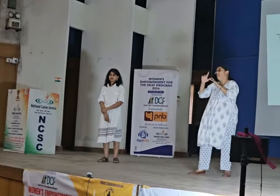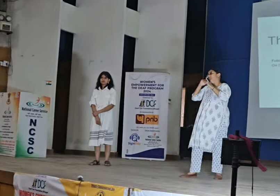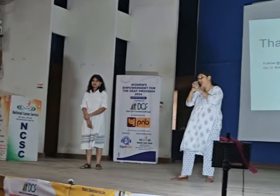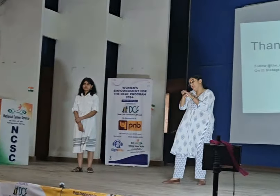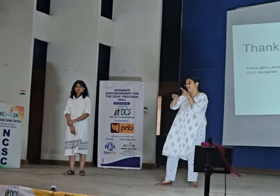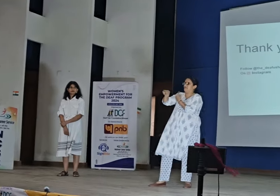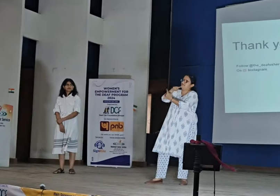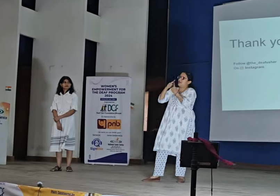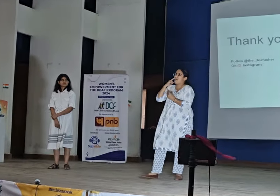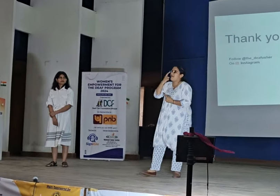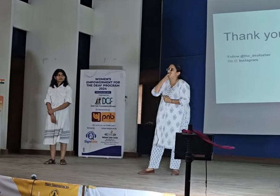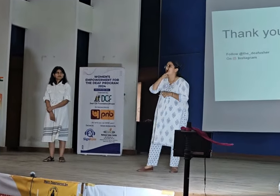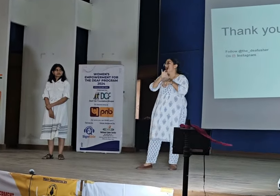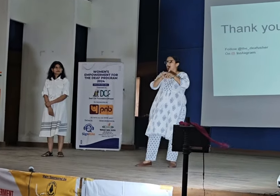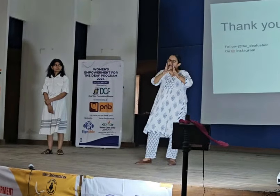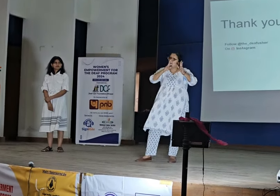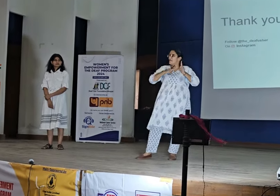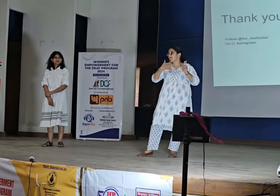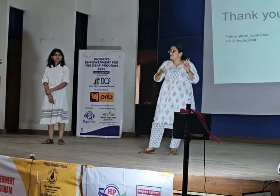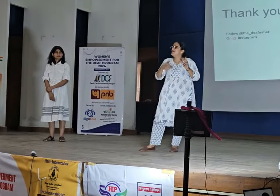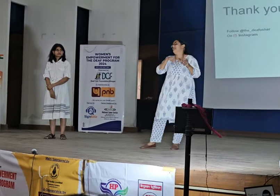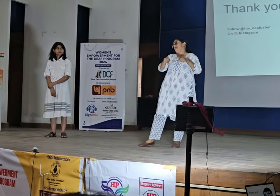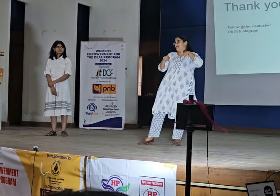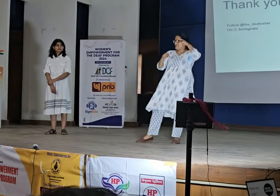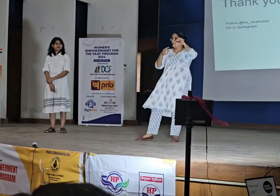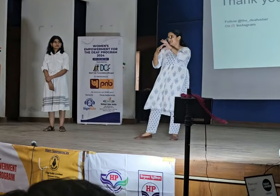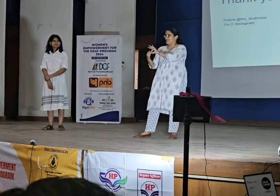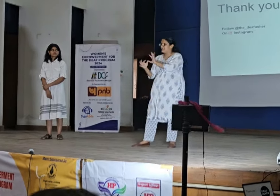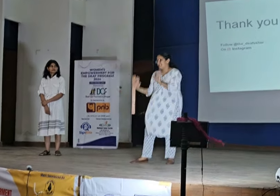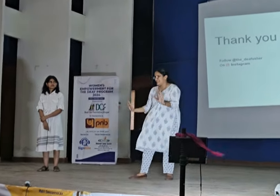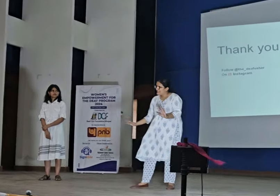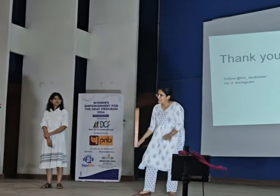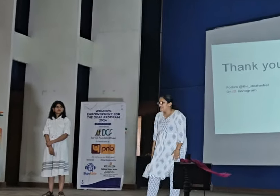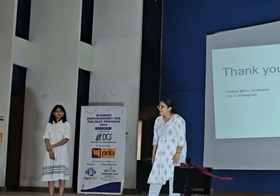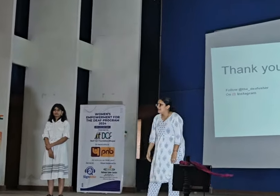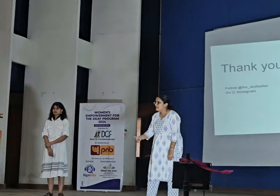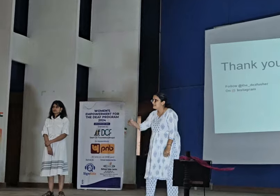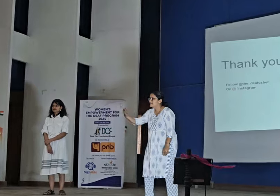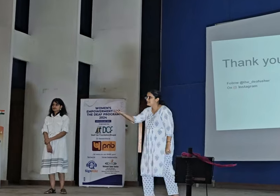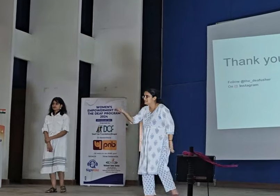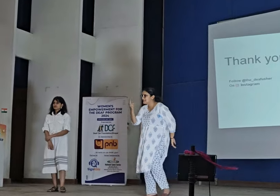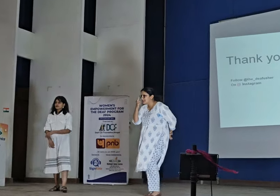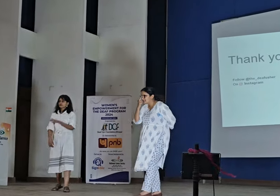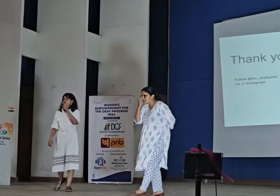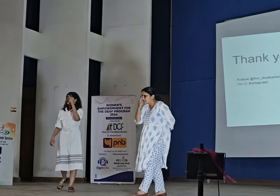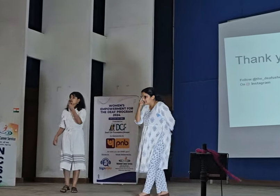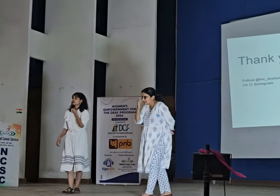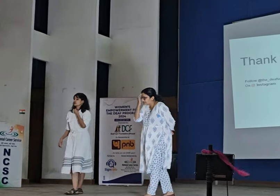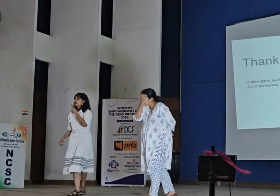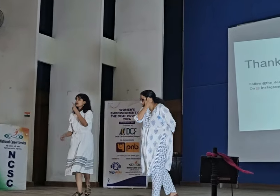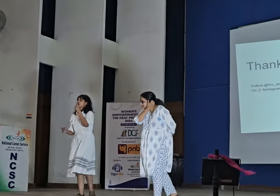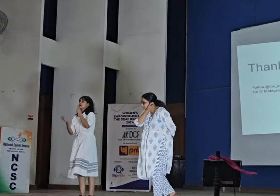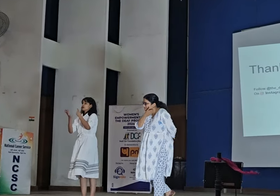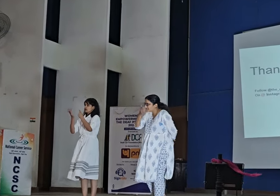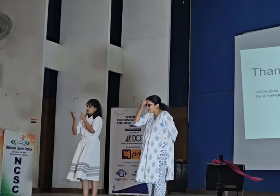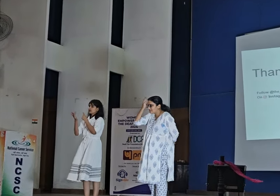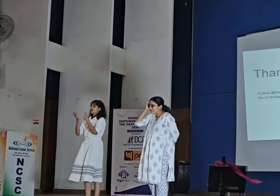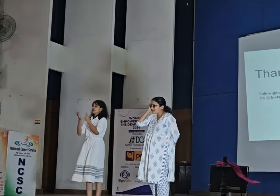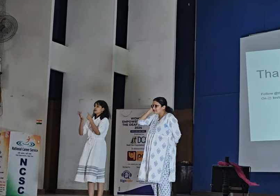साइन कर रहा है वो मुझे दिख ही नहीं पा रहे, बहुत लोगों ने बहुत फ्रेंड्स ने मुझे बताया है कि मतलब किस तरह आप मतलब उन्हें कैच